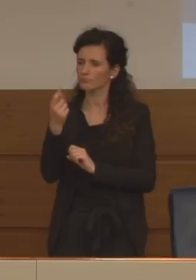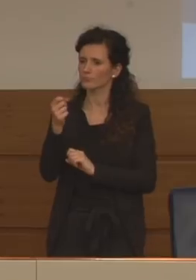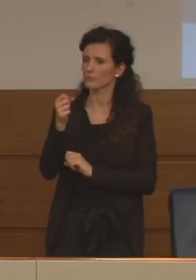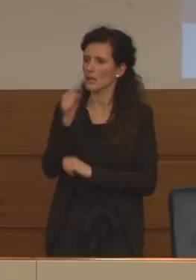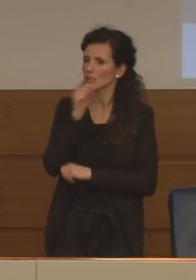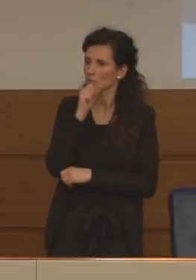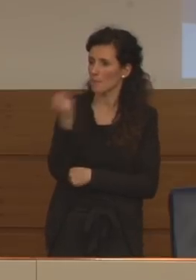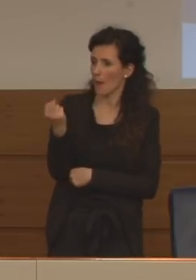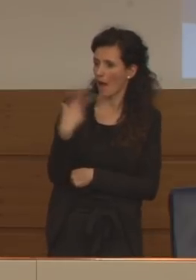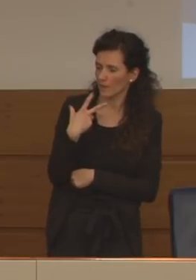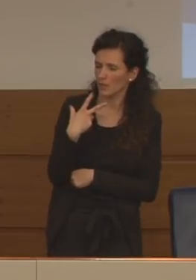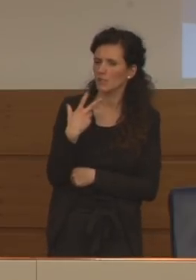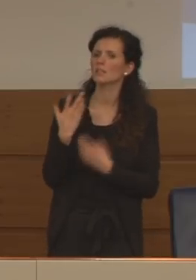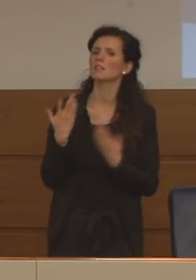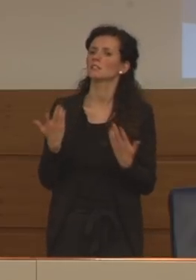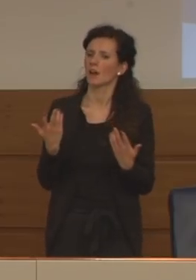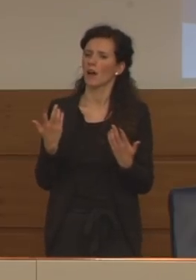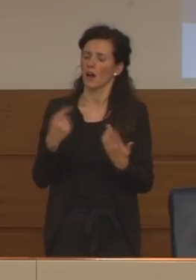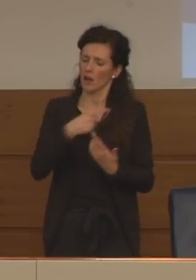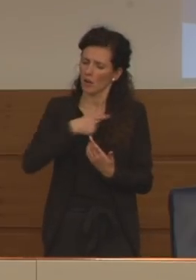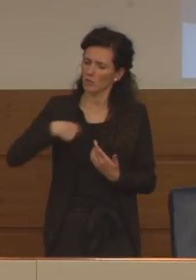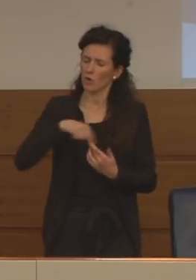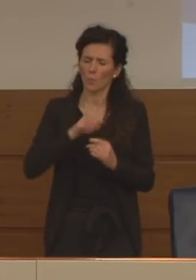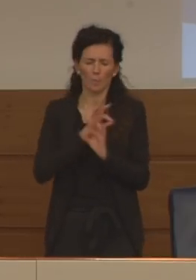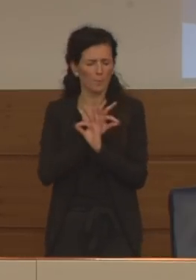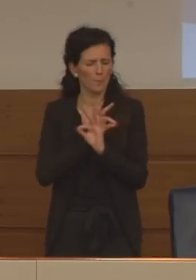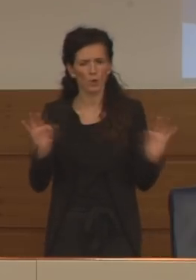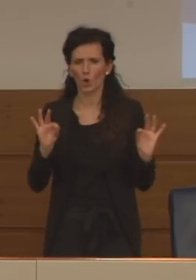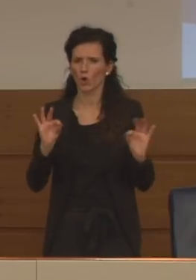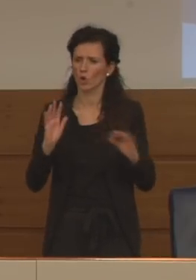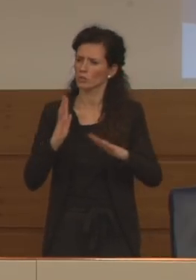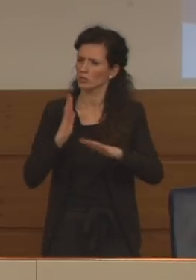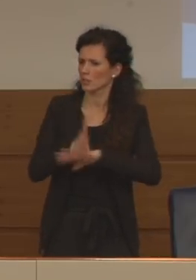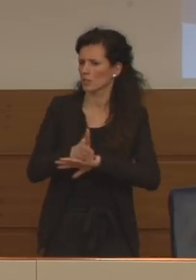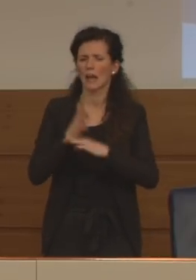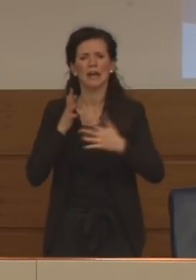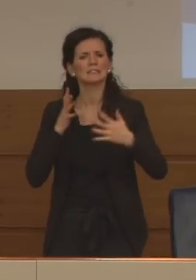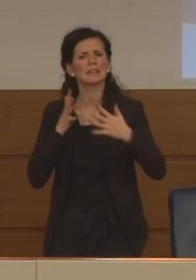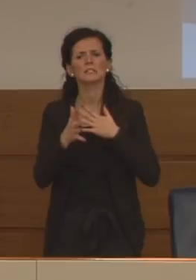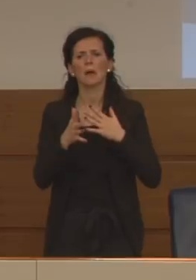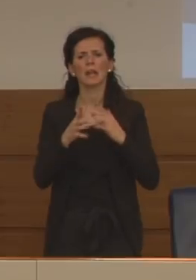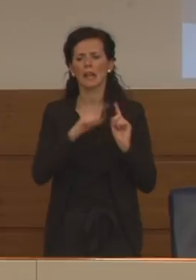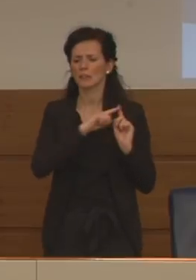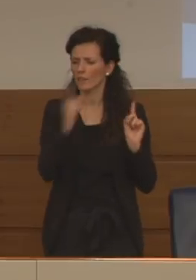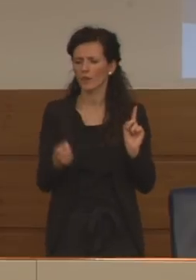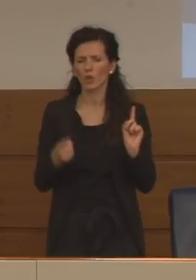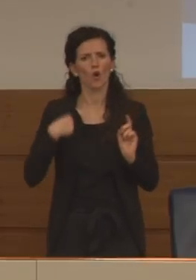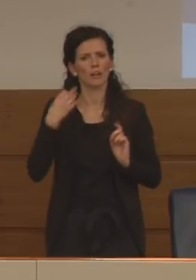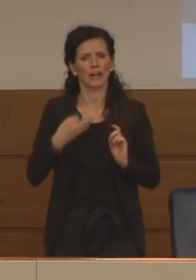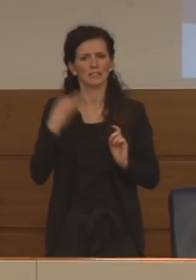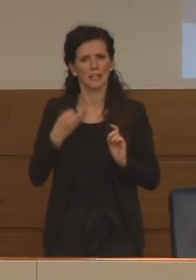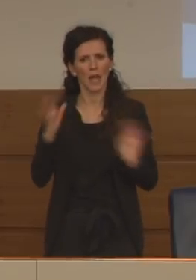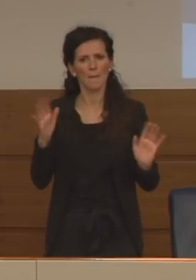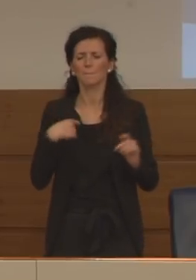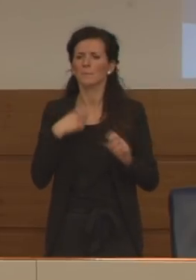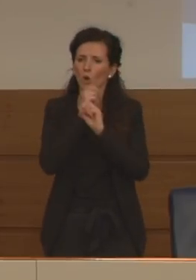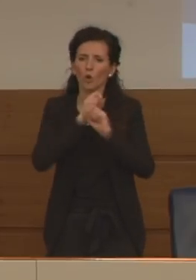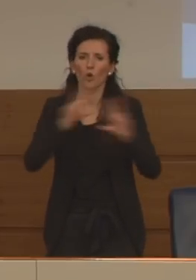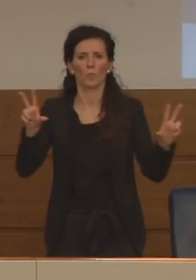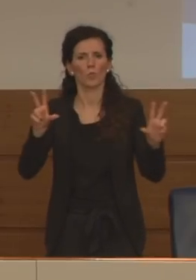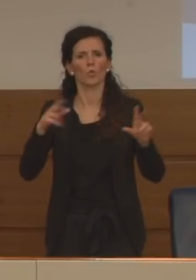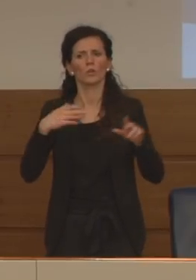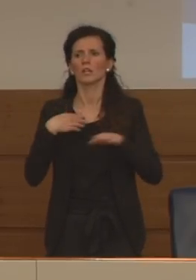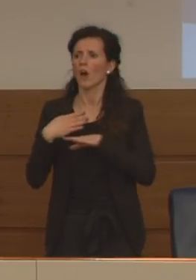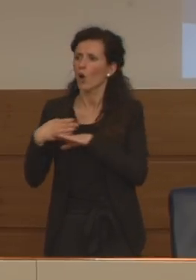saremo assolutamente tempestivi e trasparenti come lo siamo sempre stati finora nel comunicarlo nel